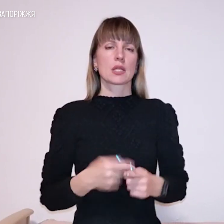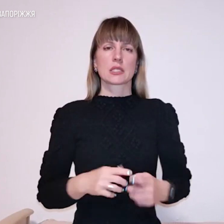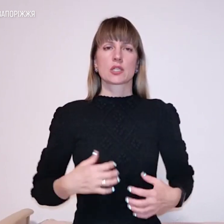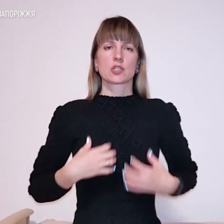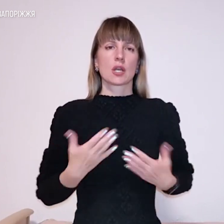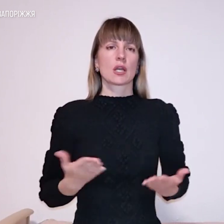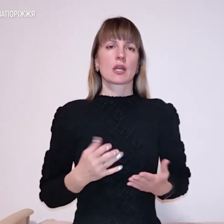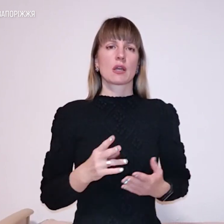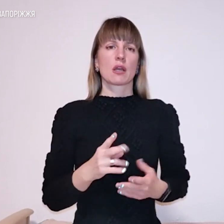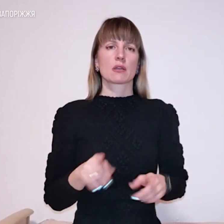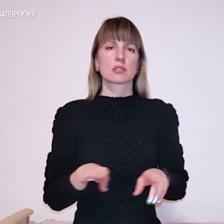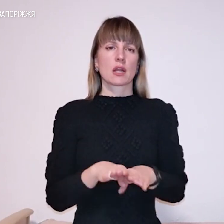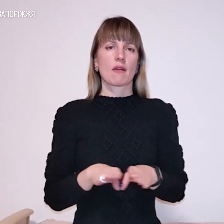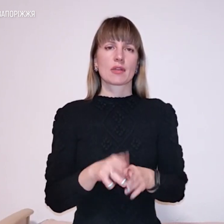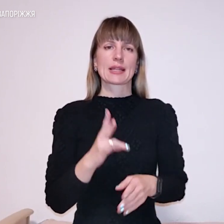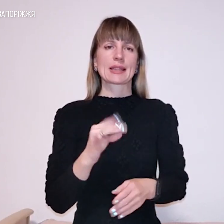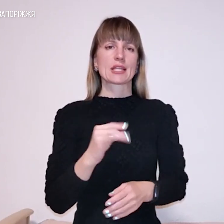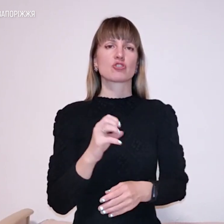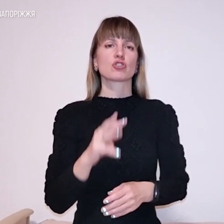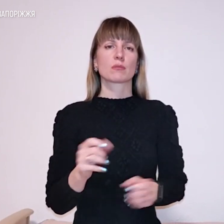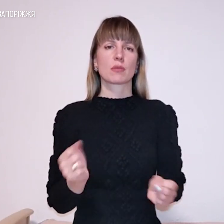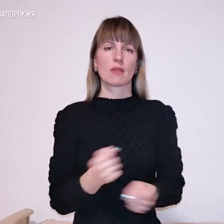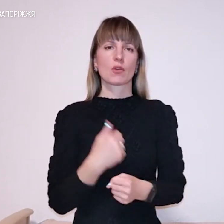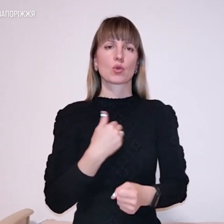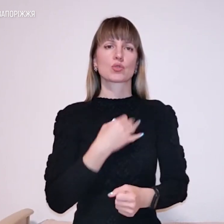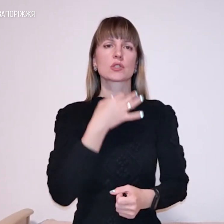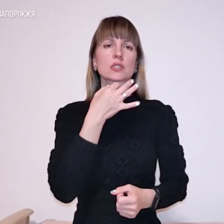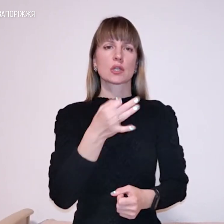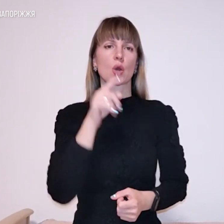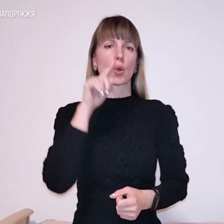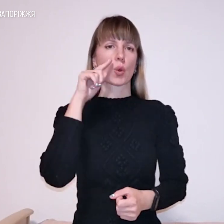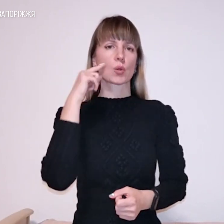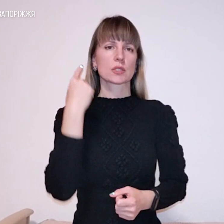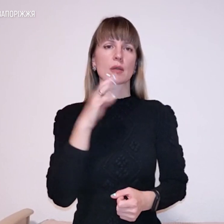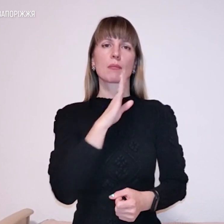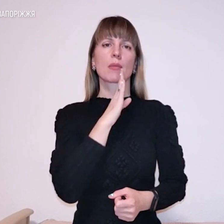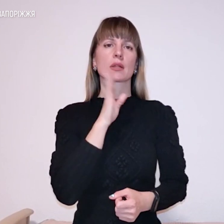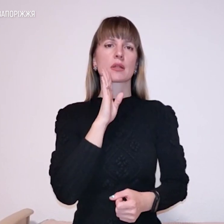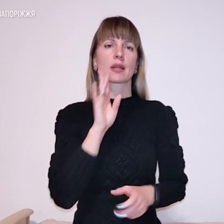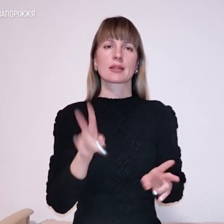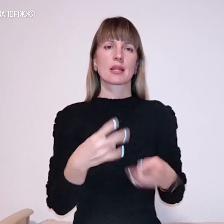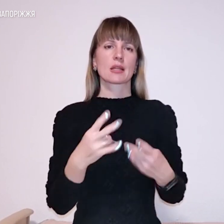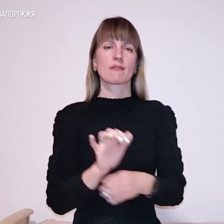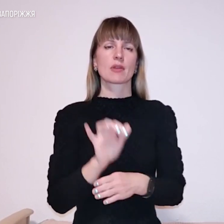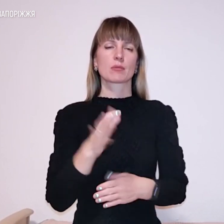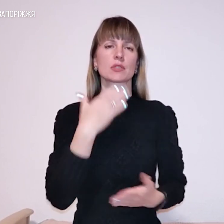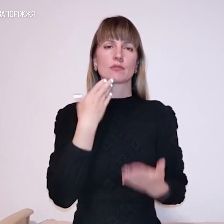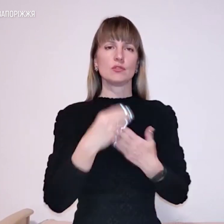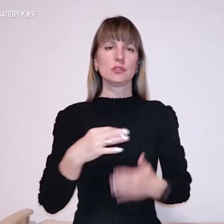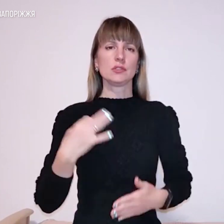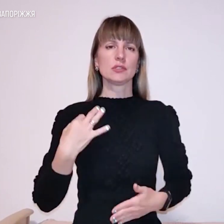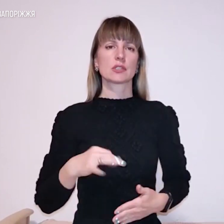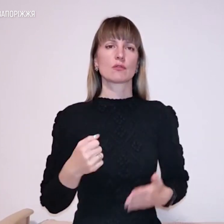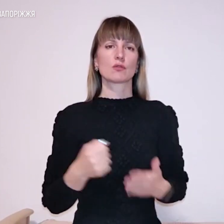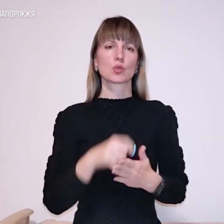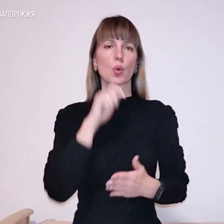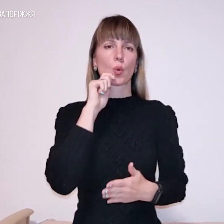який ні з чим не можна порівняти. Я хочу сказати російській матері, не треба відправляти своїх синів до України